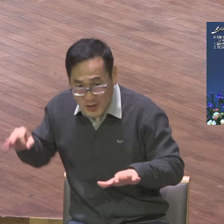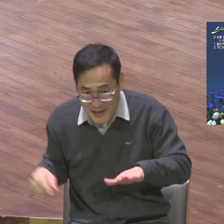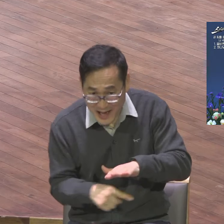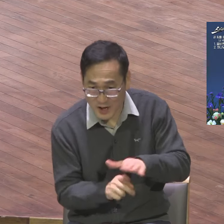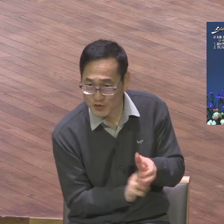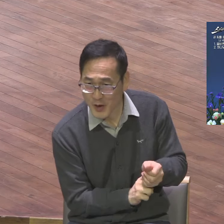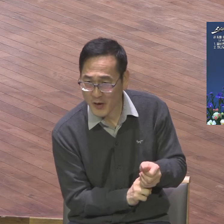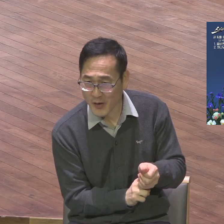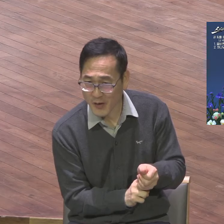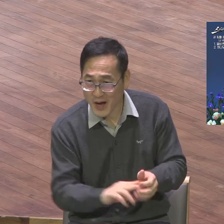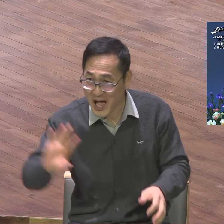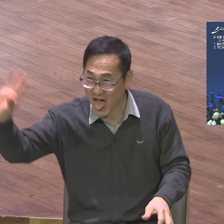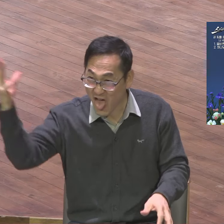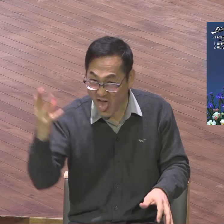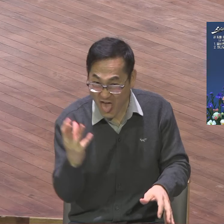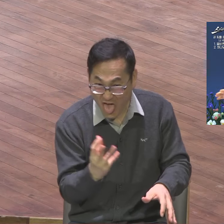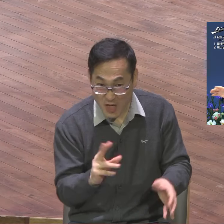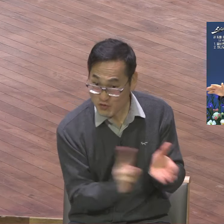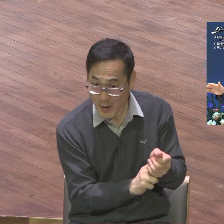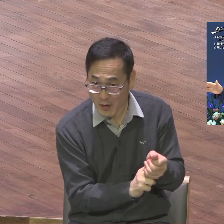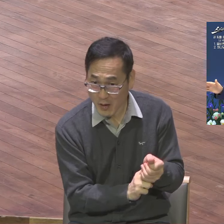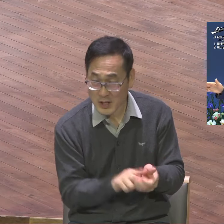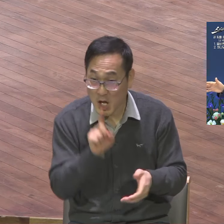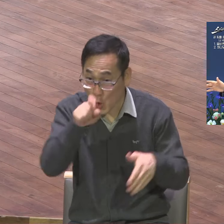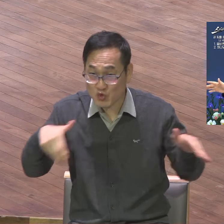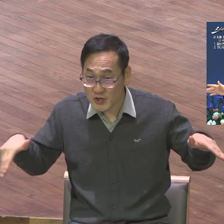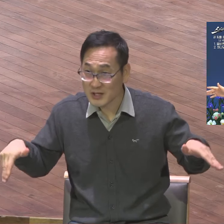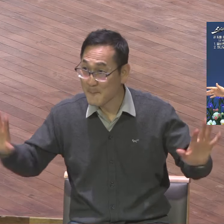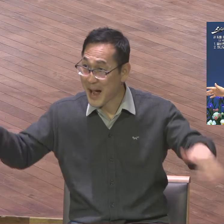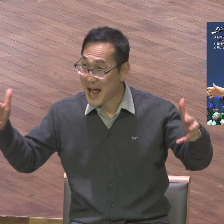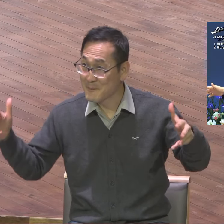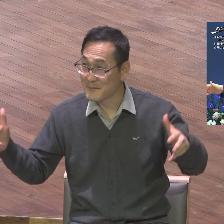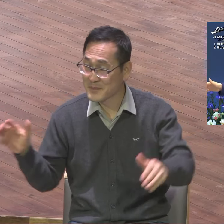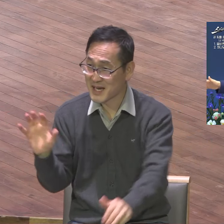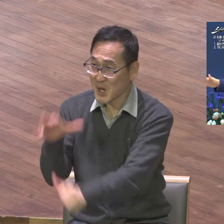다 숨어버려요. 독수리는 쫙 나와요.